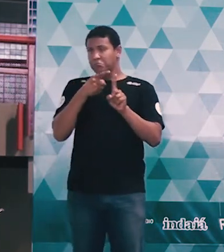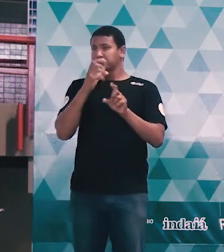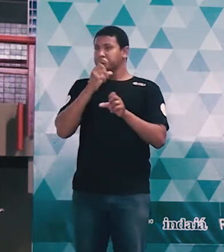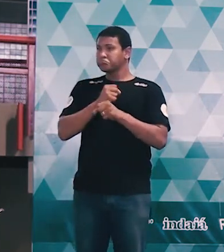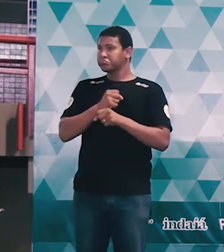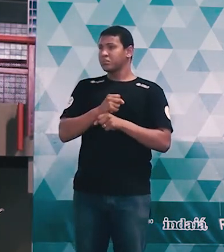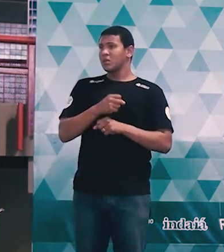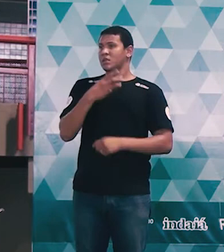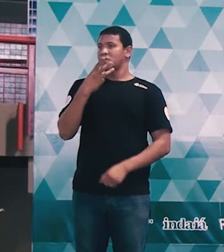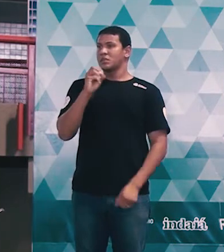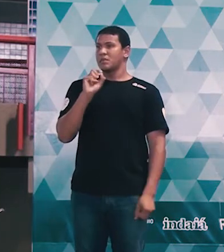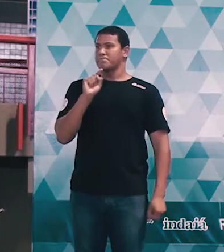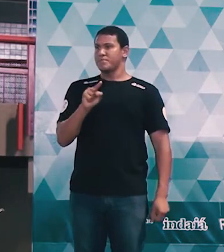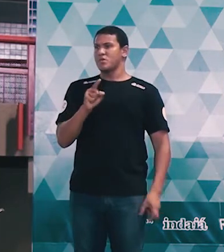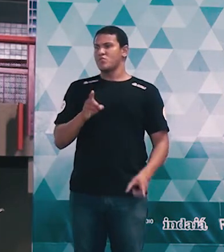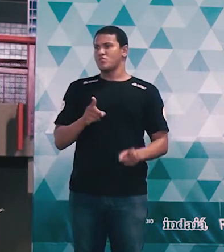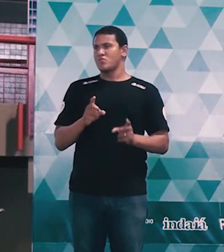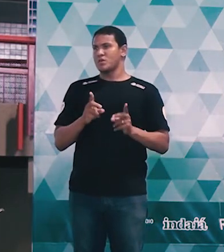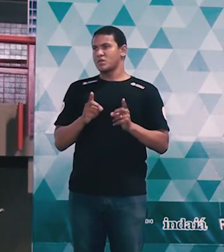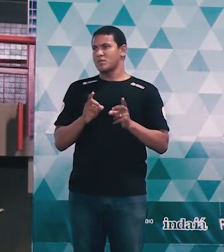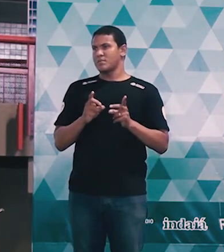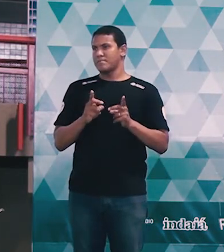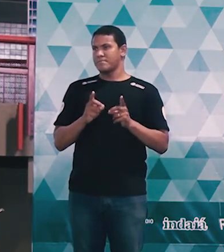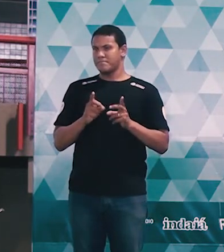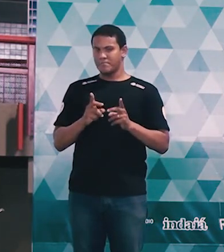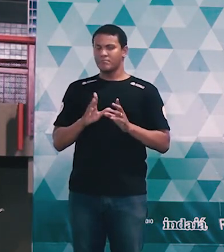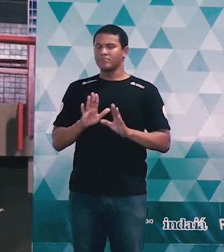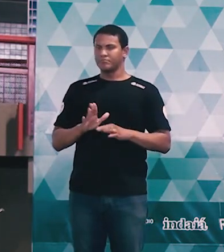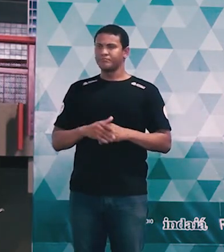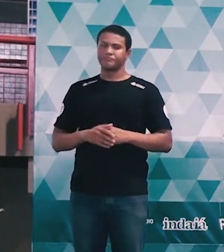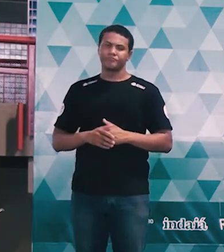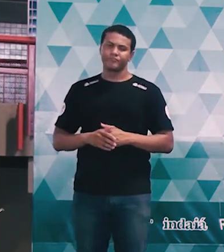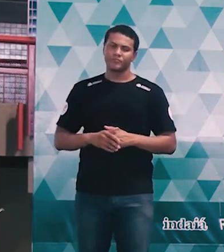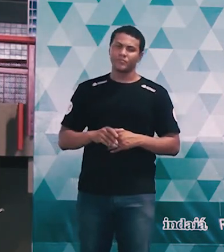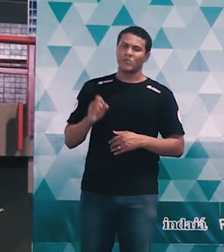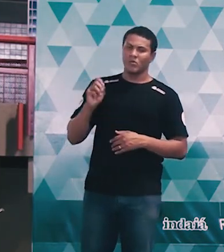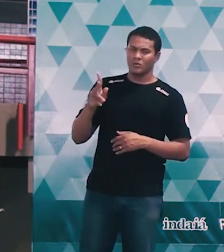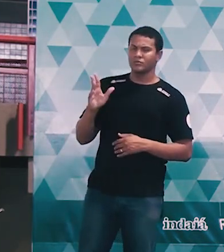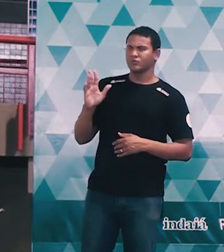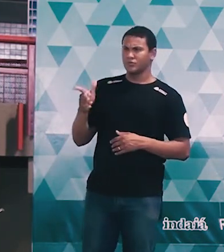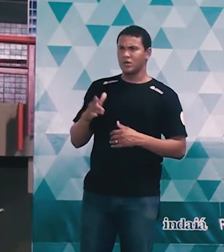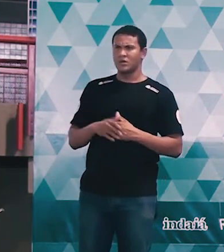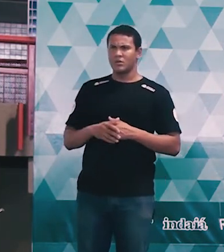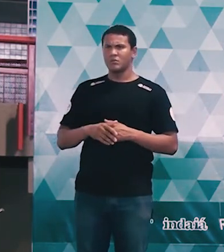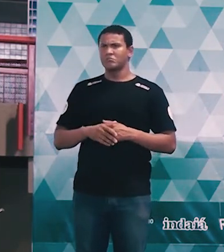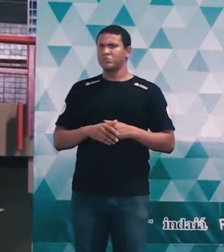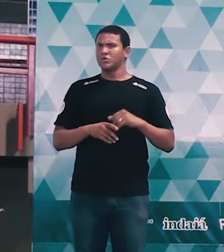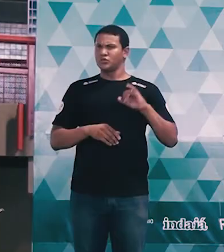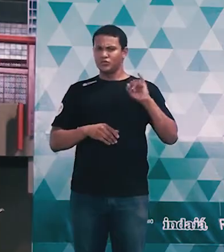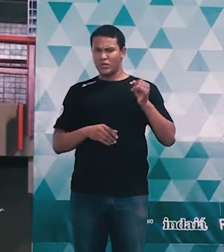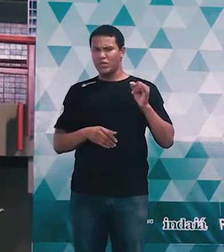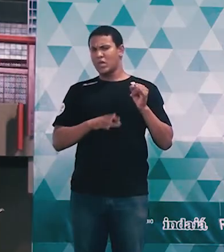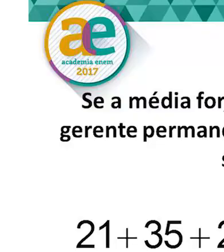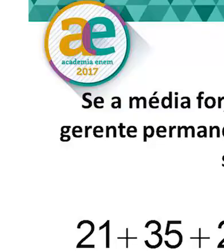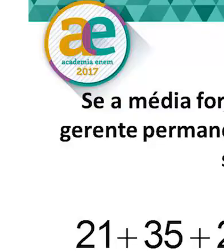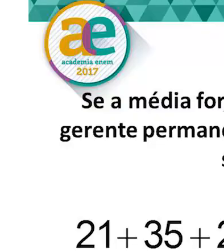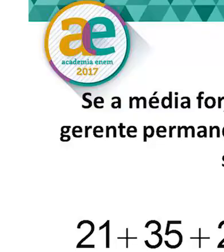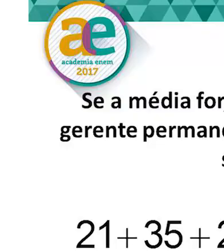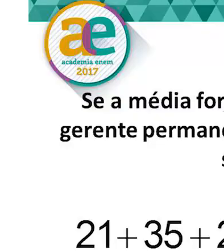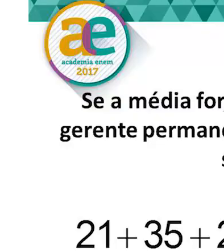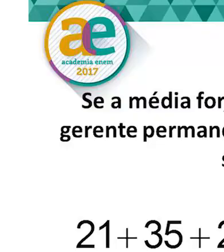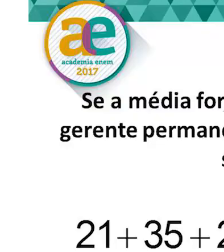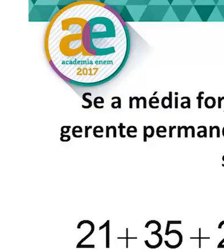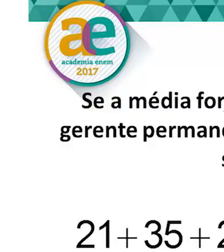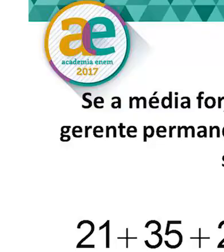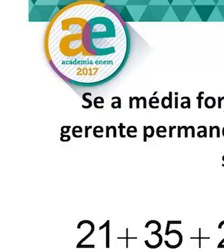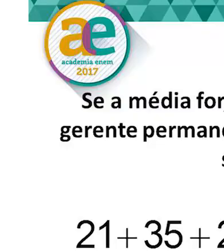vou fazer? Vou colocar assim, ó. Eu já sei quanto tem em janeiro, fevereiro, março, abril e maio. Não